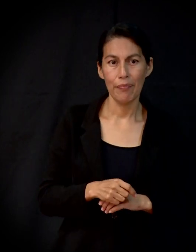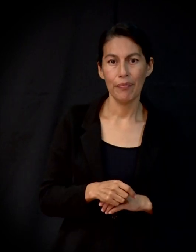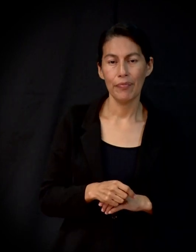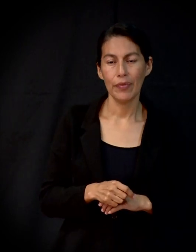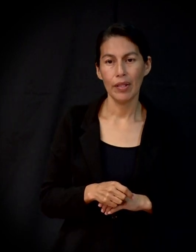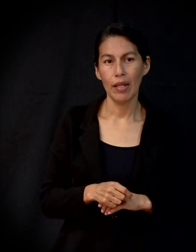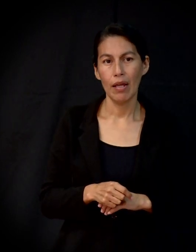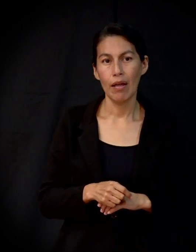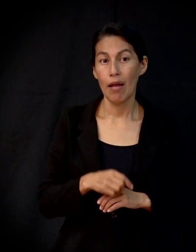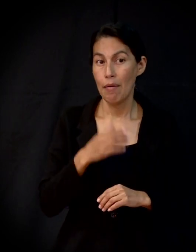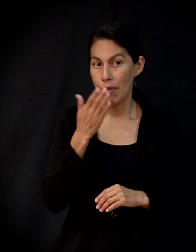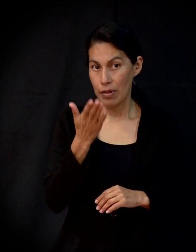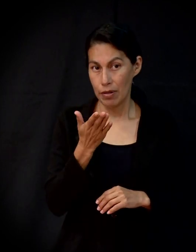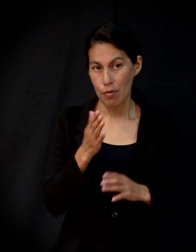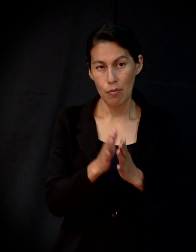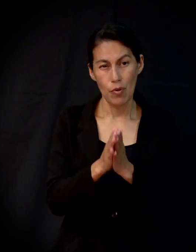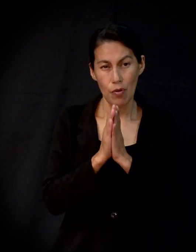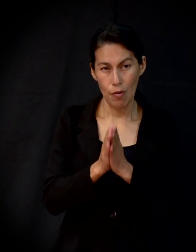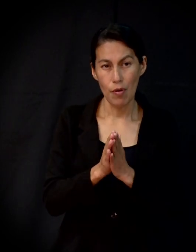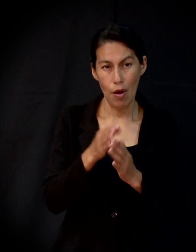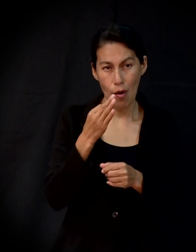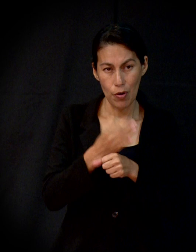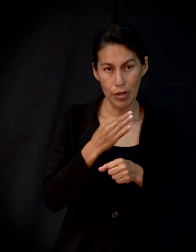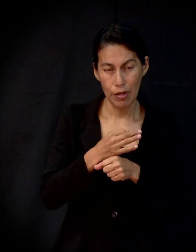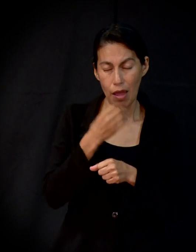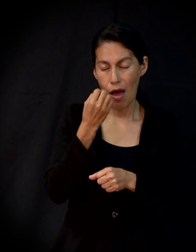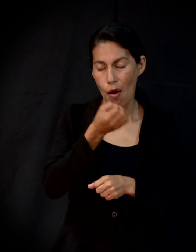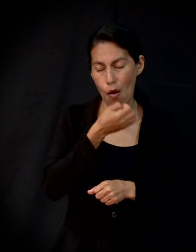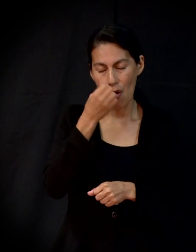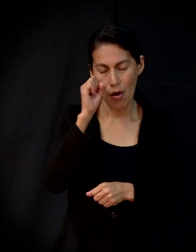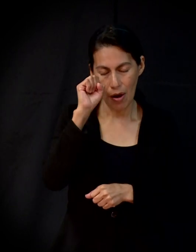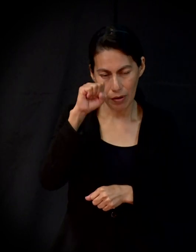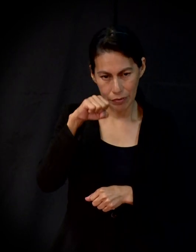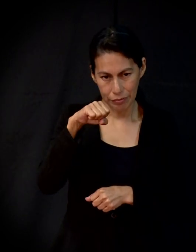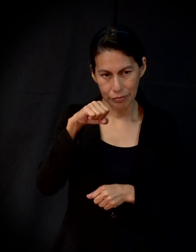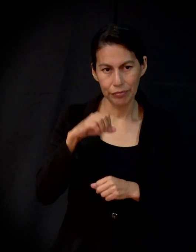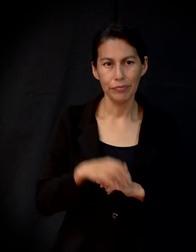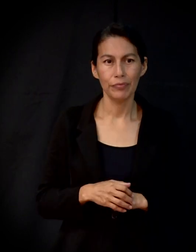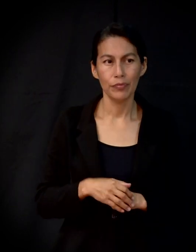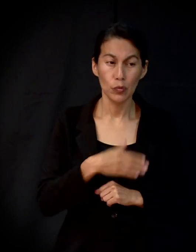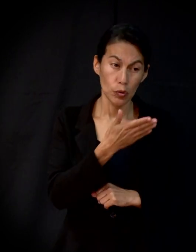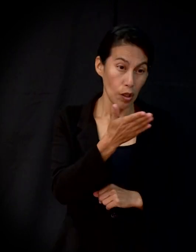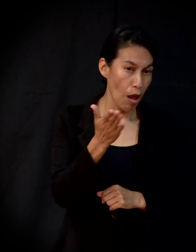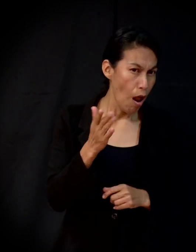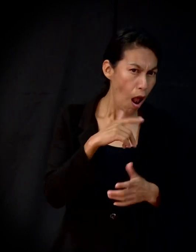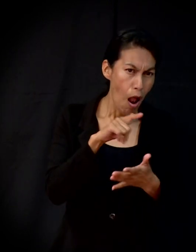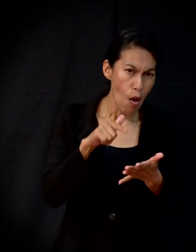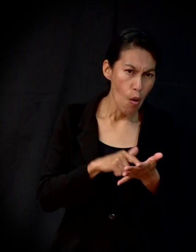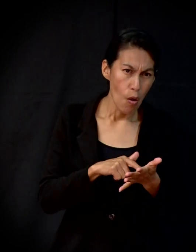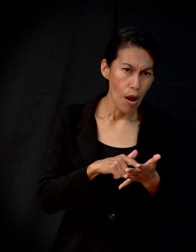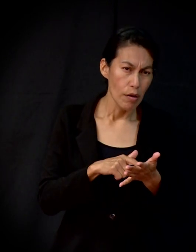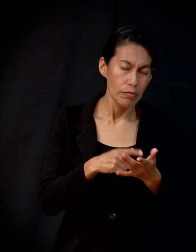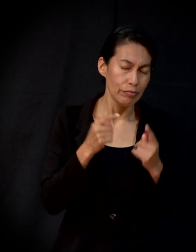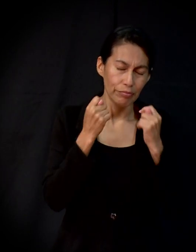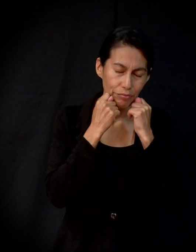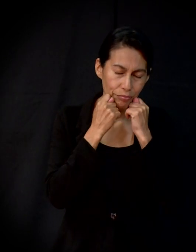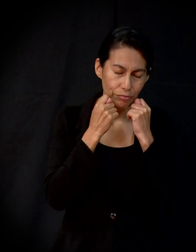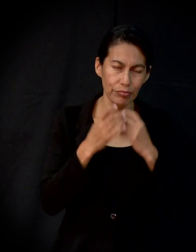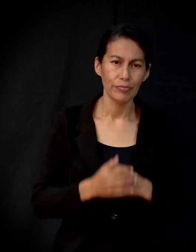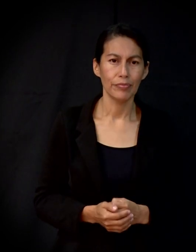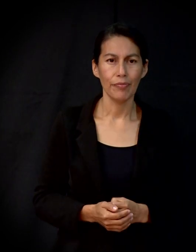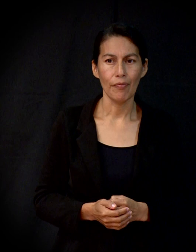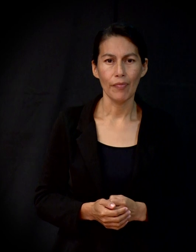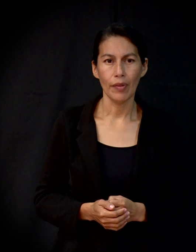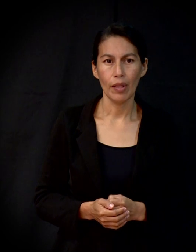Voy a pedirles, queridos, que nos inclinemos y tenemos nuestro rostro para orar donde estemos. Yo voy a pedir